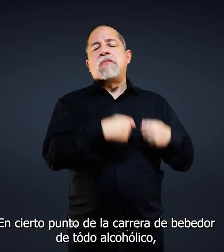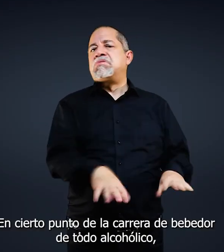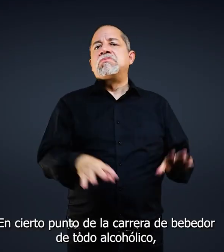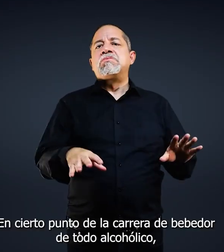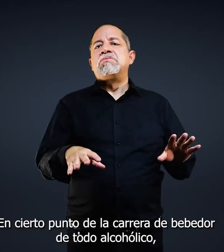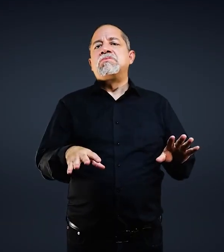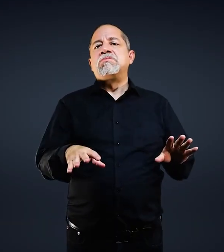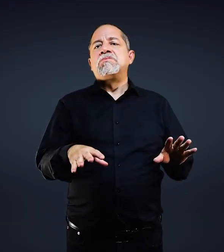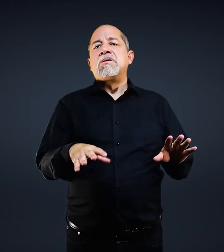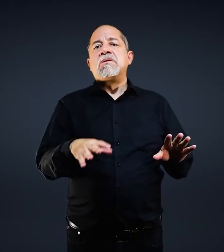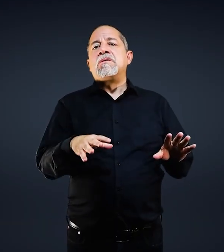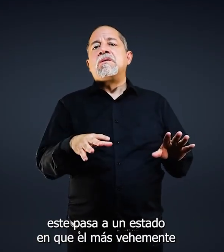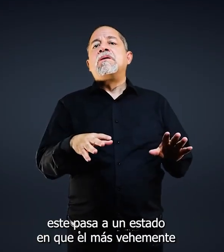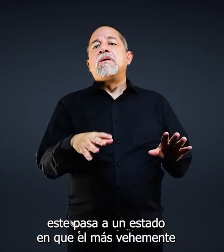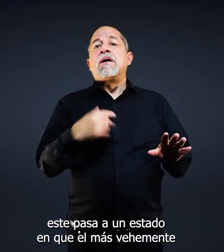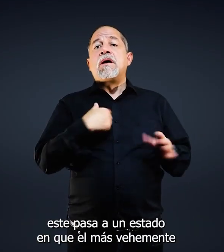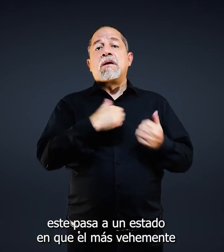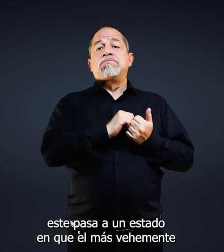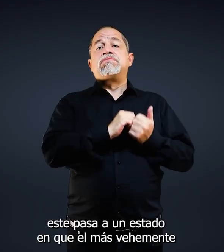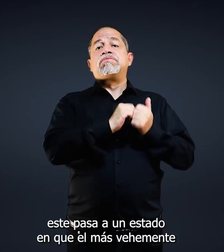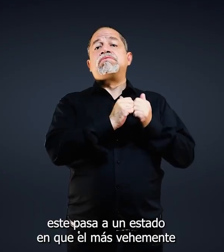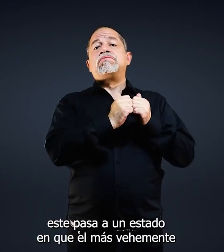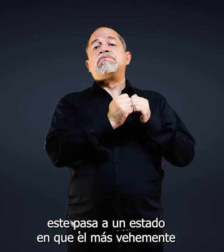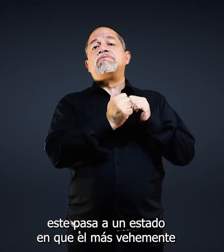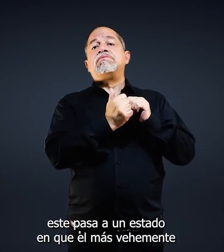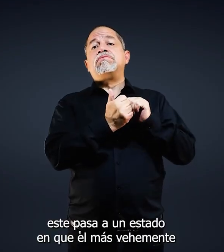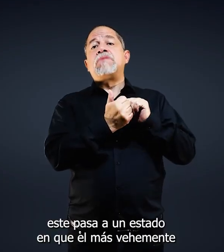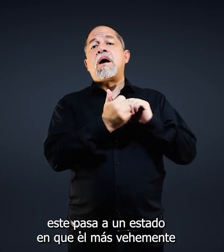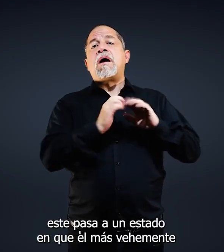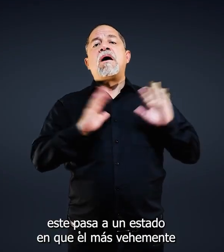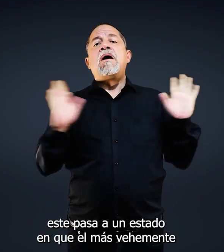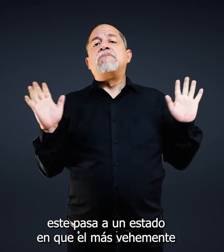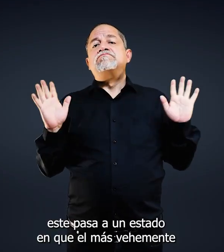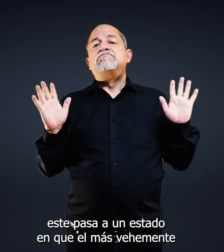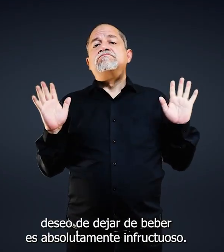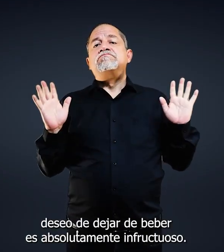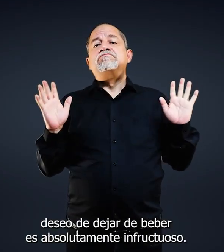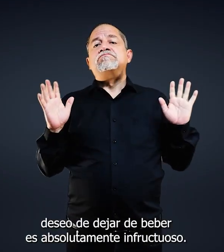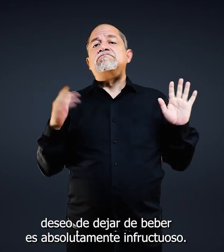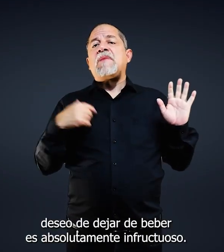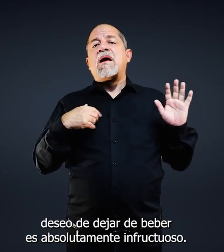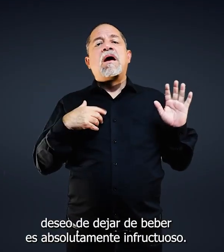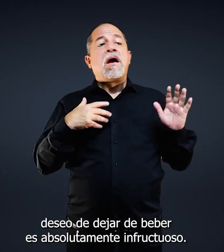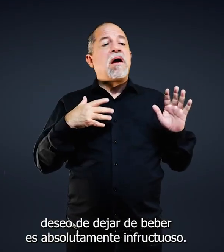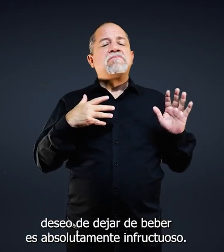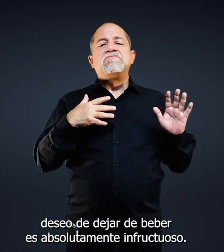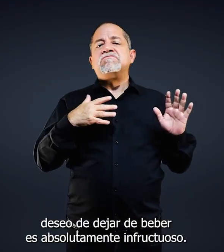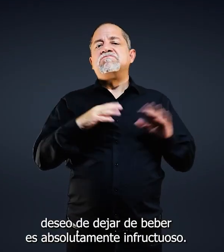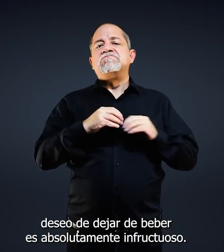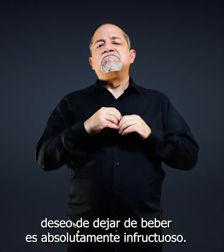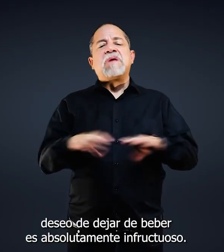alcohólico, Este pasa a un estado en que el más vehemente deseo de dejar de beber es absolutamente